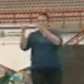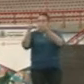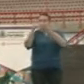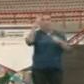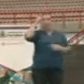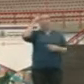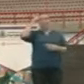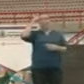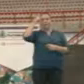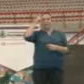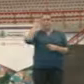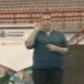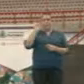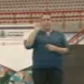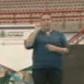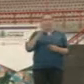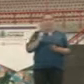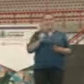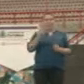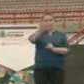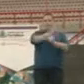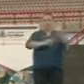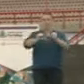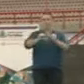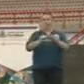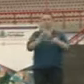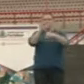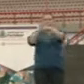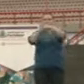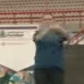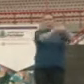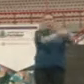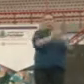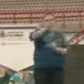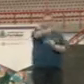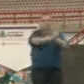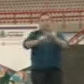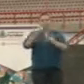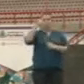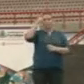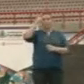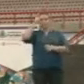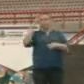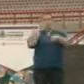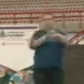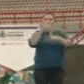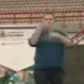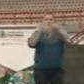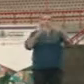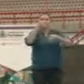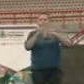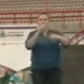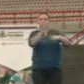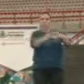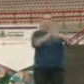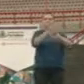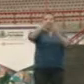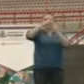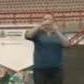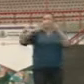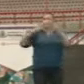Deus. Então por que não pensar a minha própria visão de religião? Por que não ter a minha própria opinião sobre a